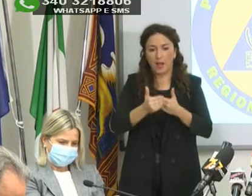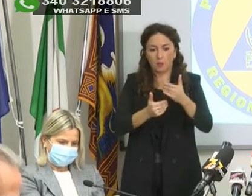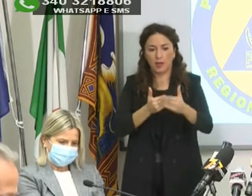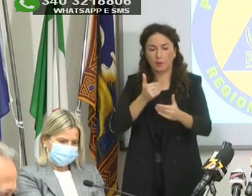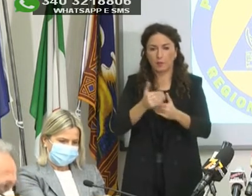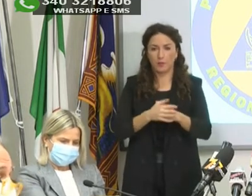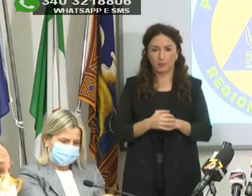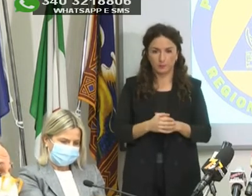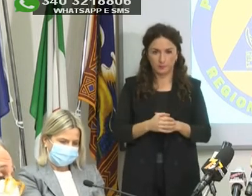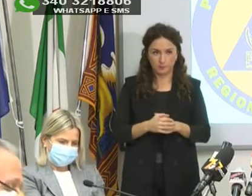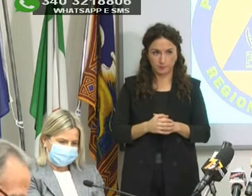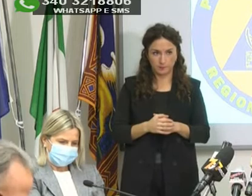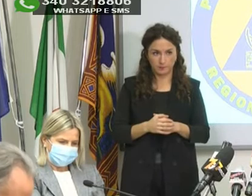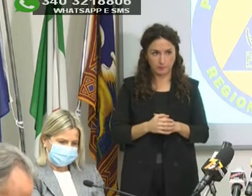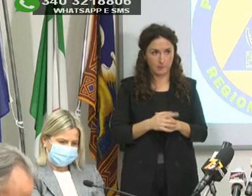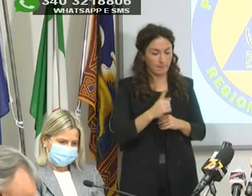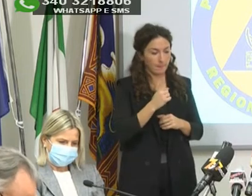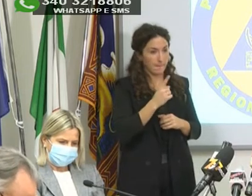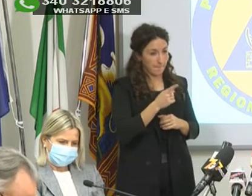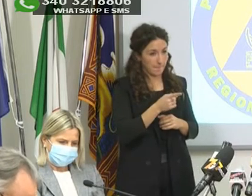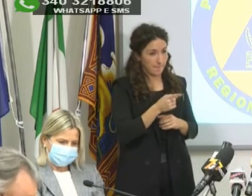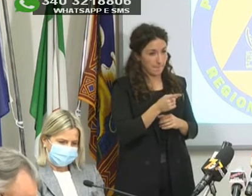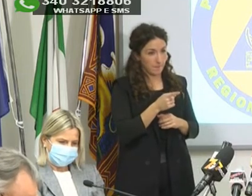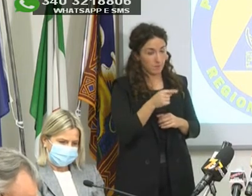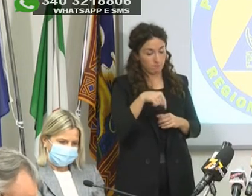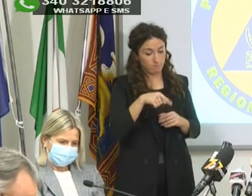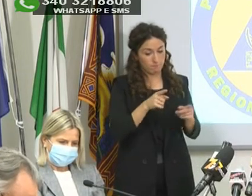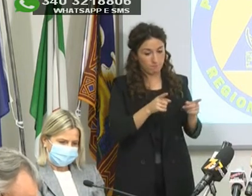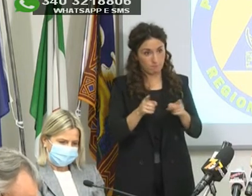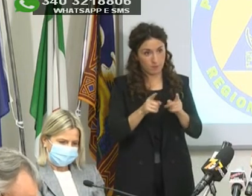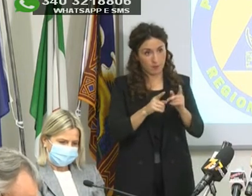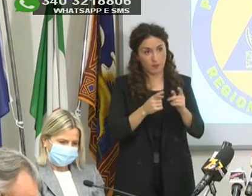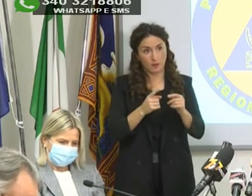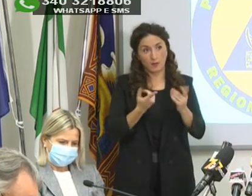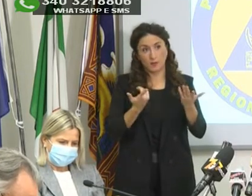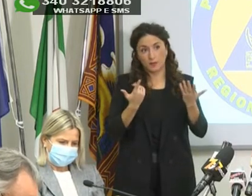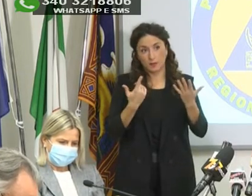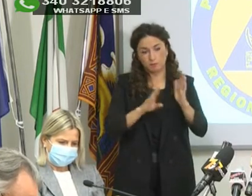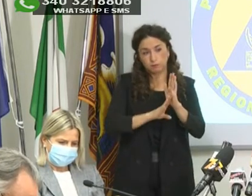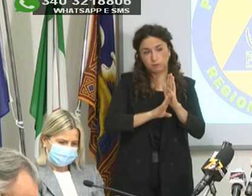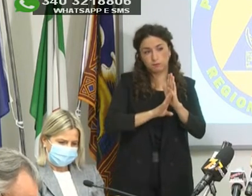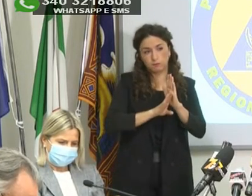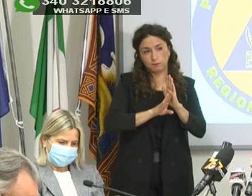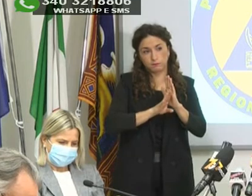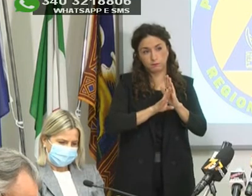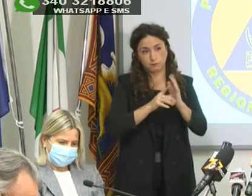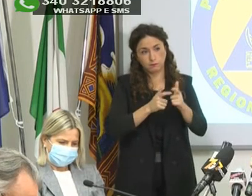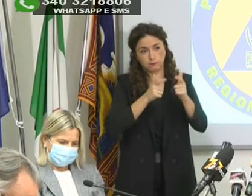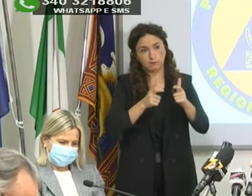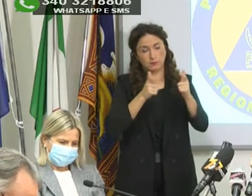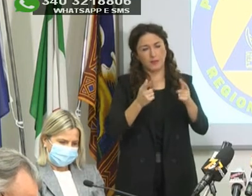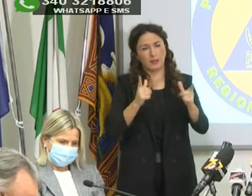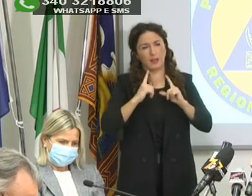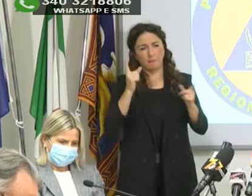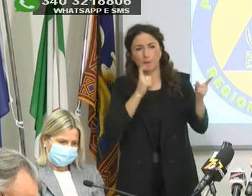fuori. La crescita però che c'è in questo periodo, la seconda ondata della pandemia, sta creando ovviamente preoccupazione,